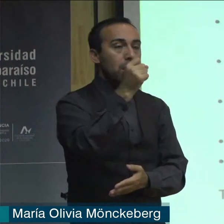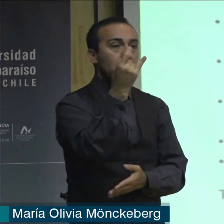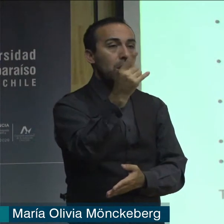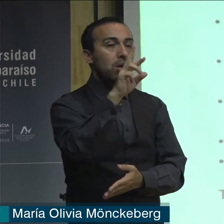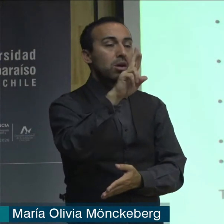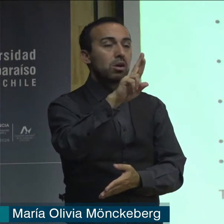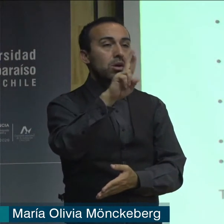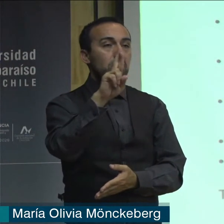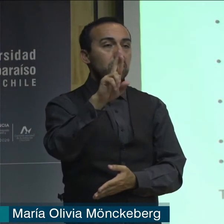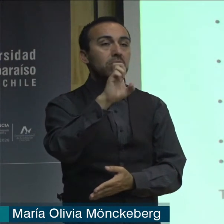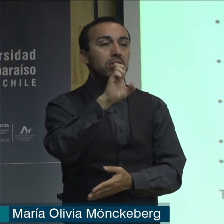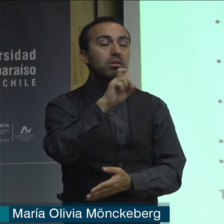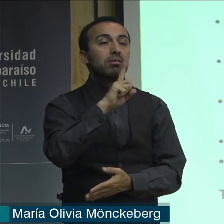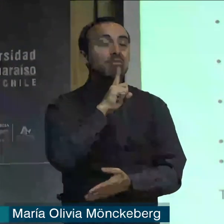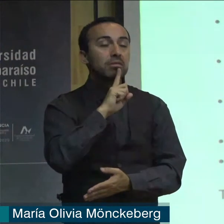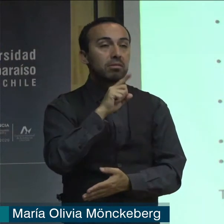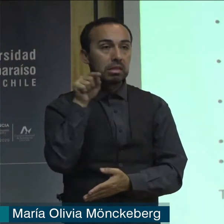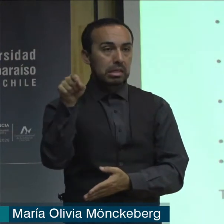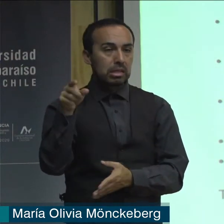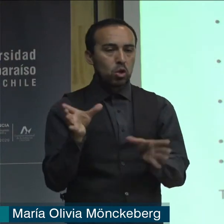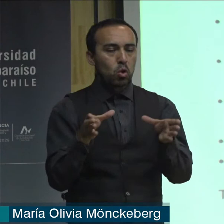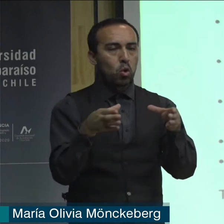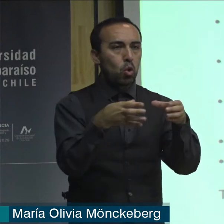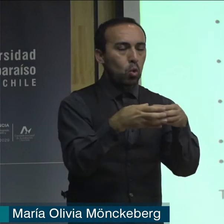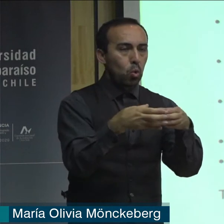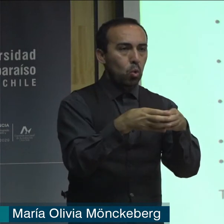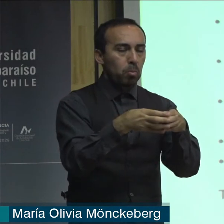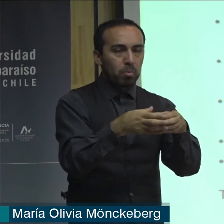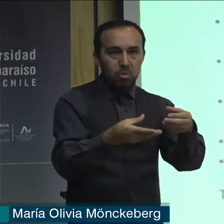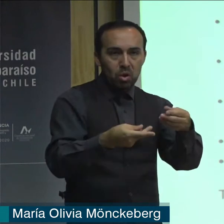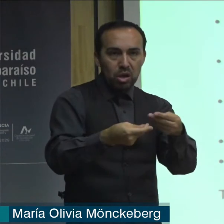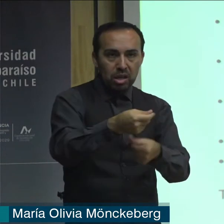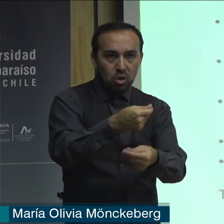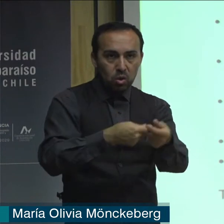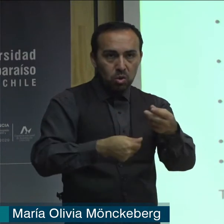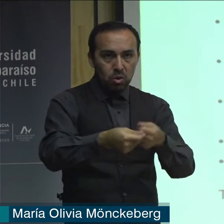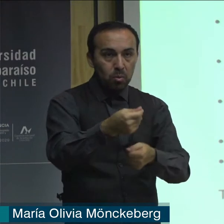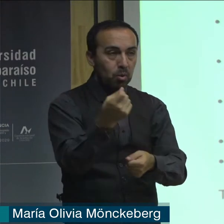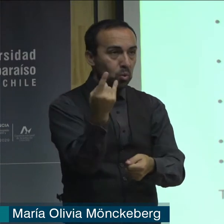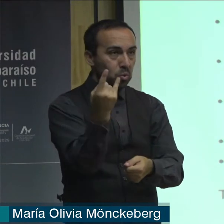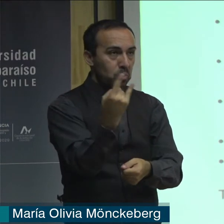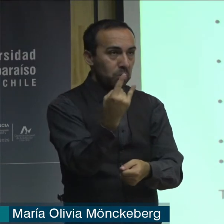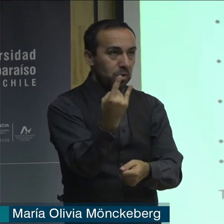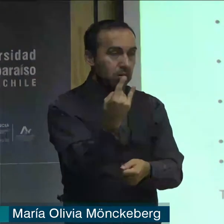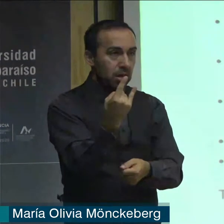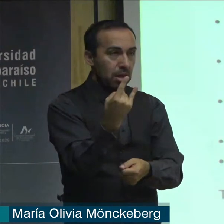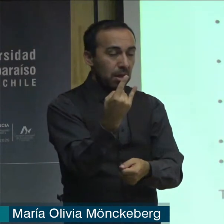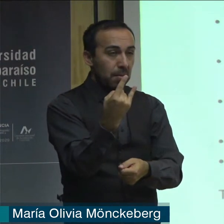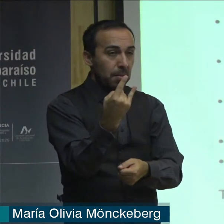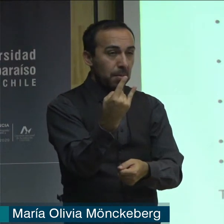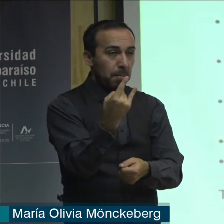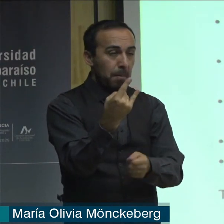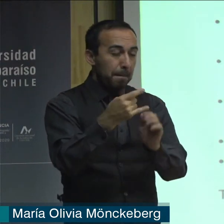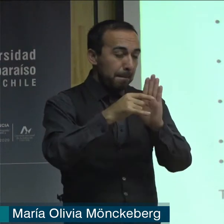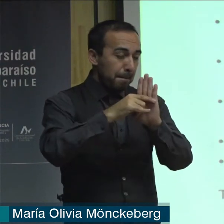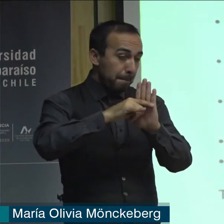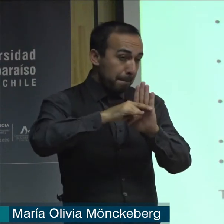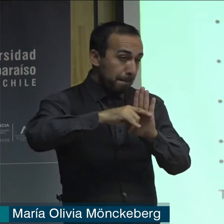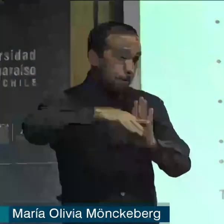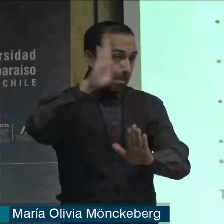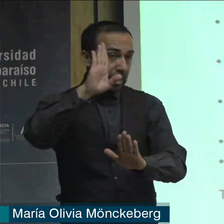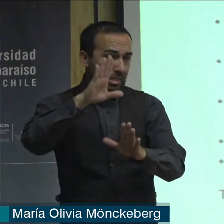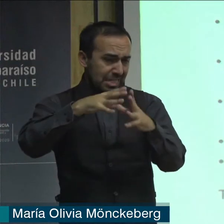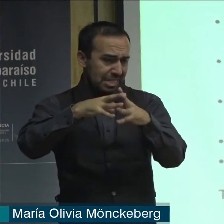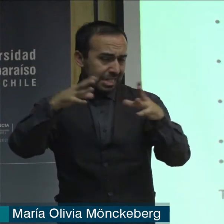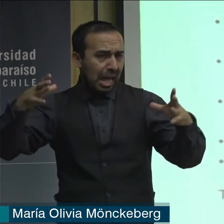el grupo el grupo económico de universidades más grande de